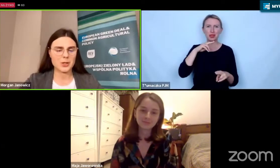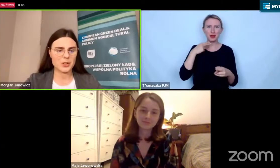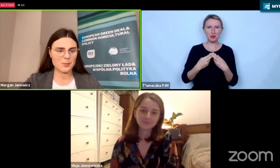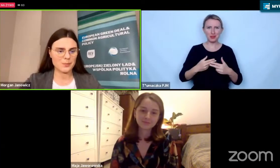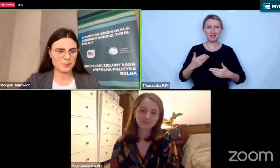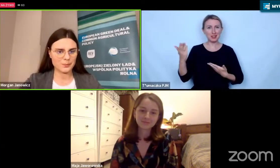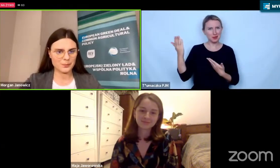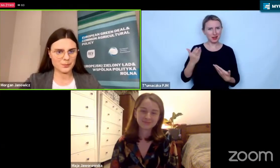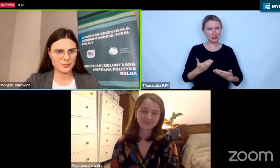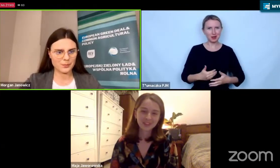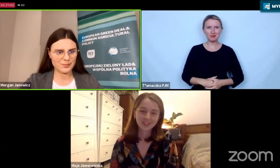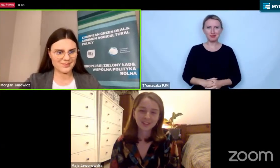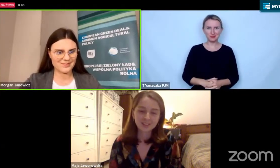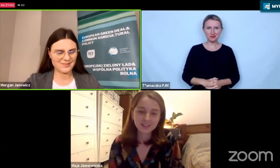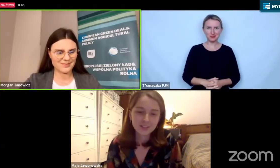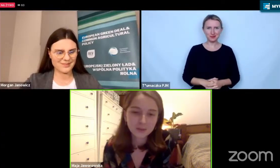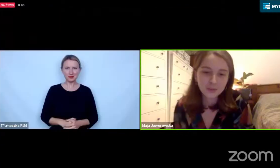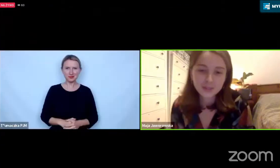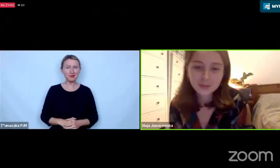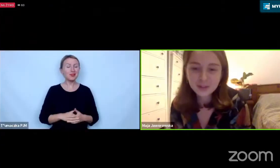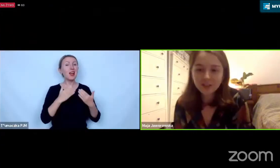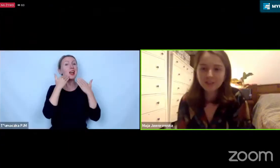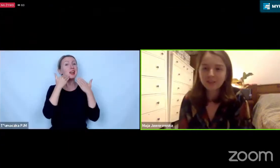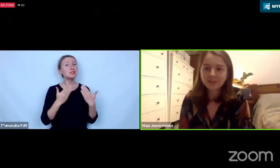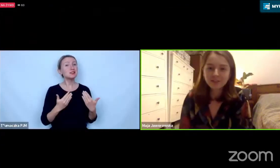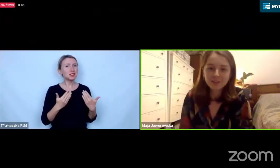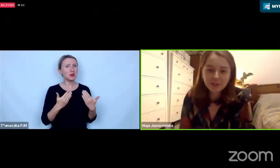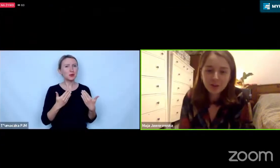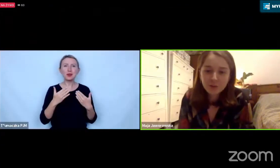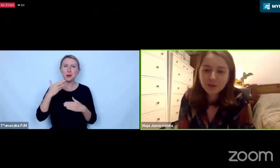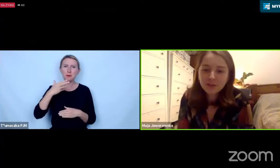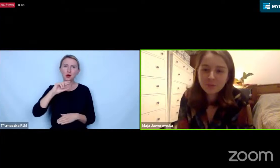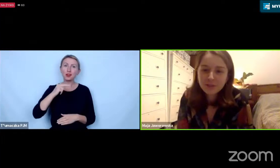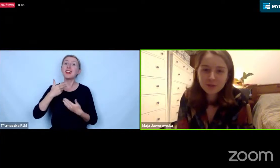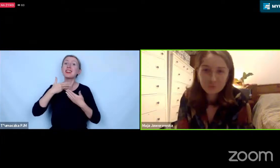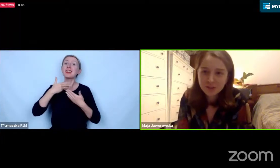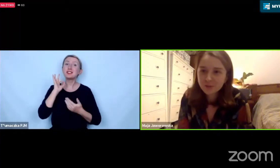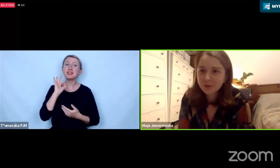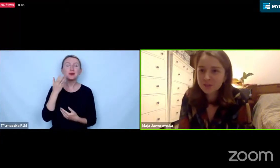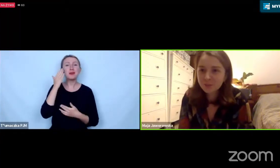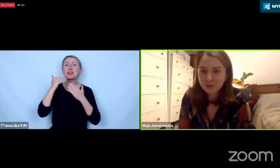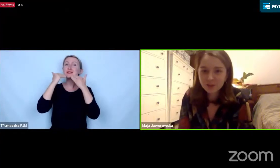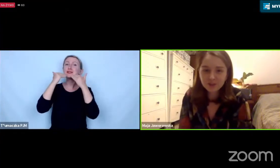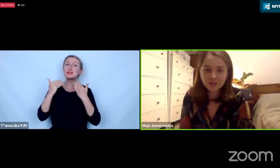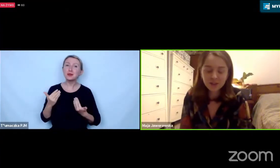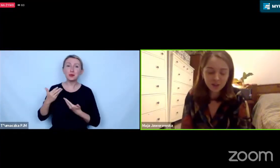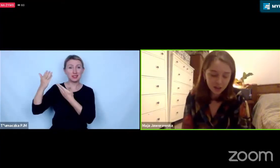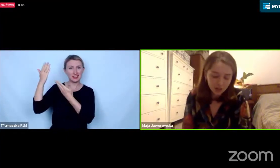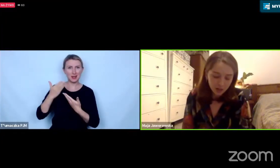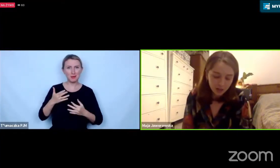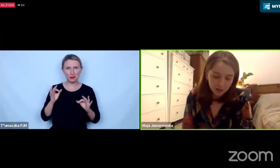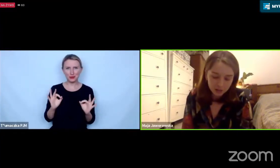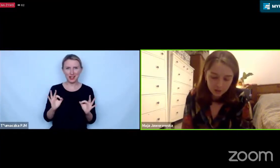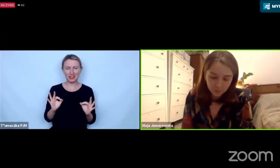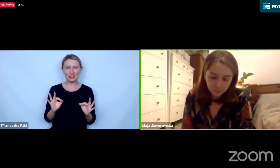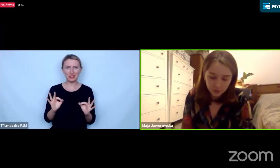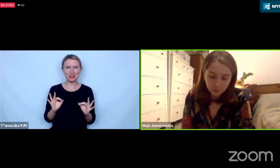na to pytanie zapraszam dziękuję się Morgan dzień dobry i bardzo dziękuję za zaproszenie dzisiaj